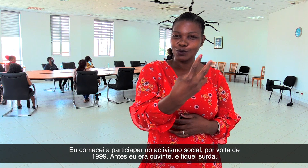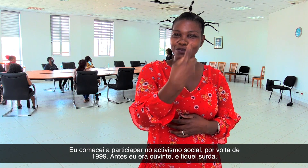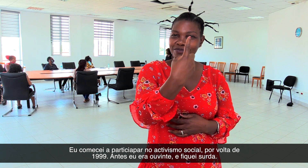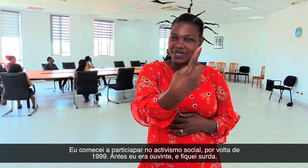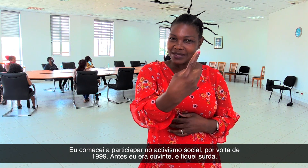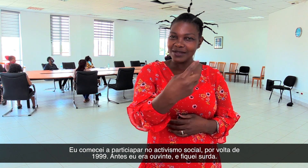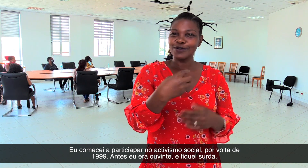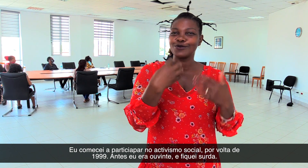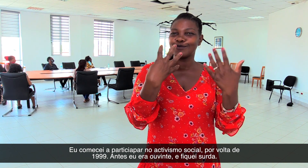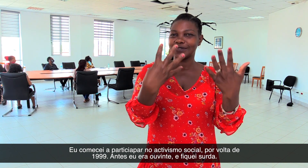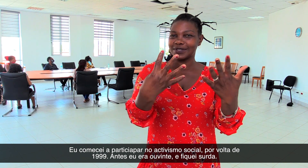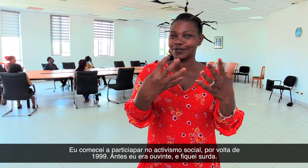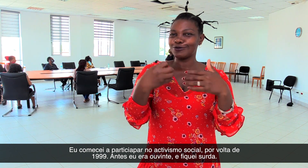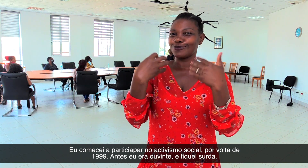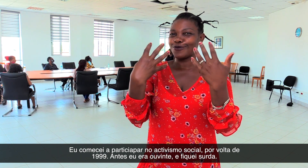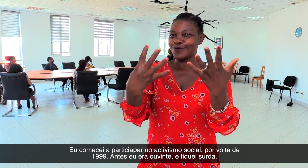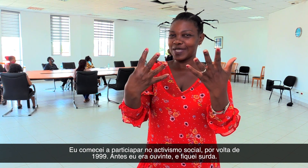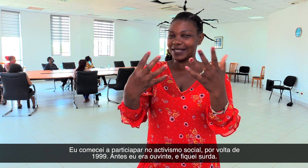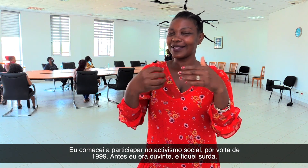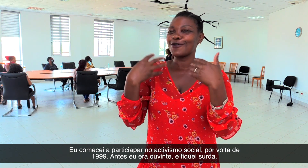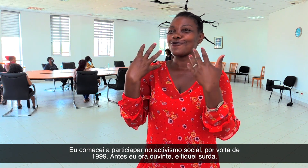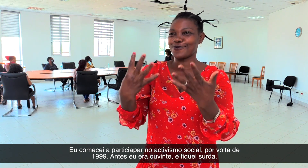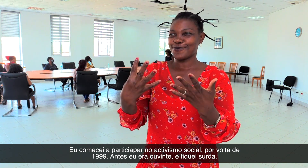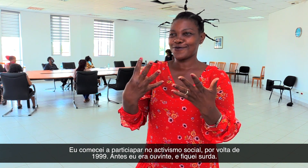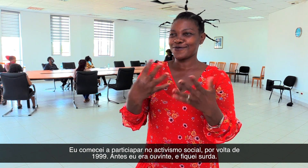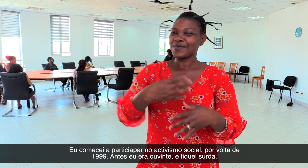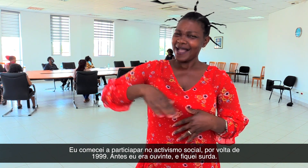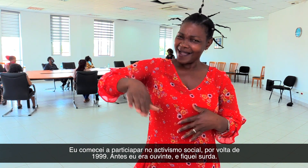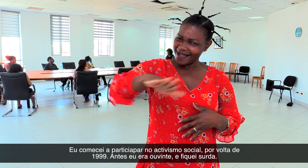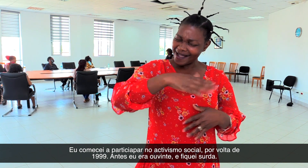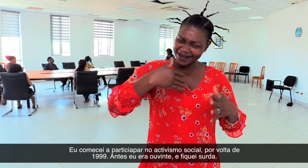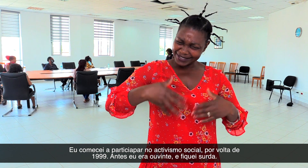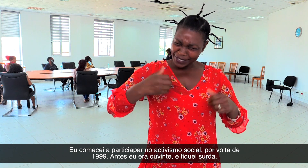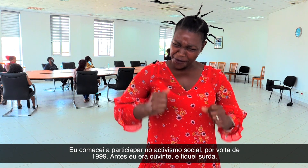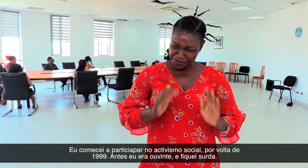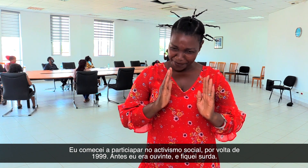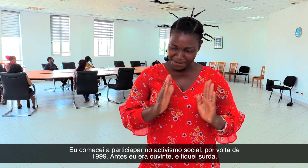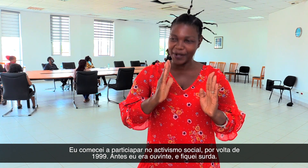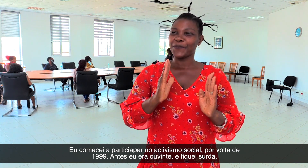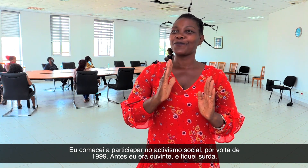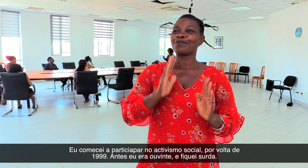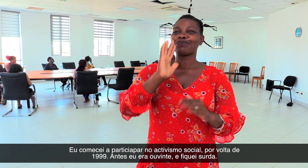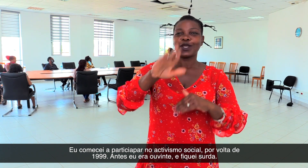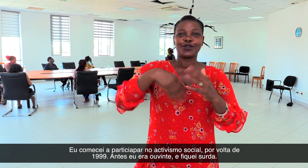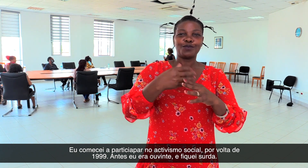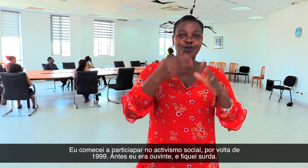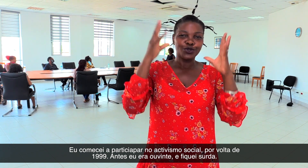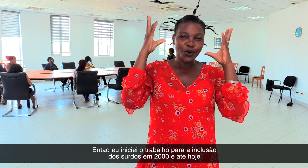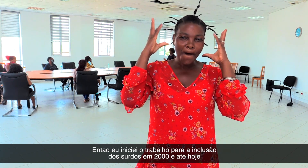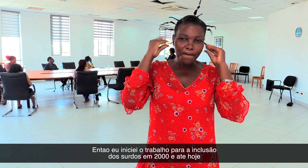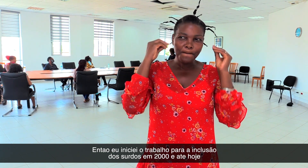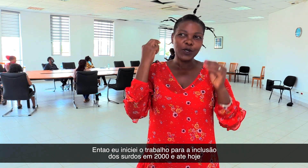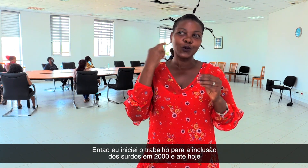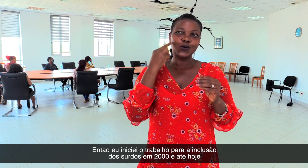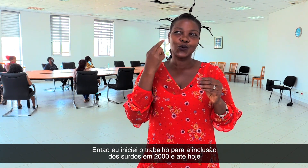Eu comecei a participar no ativismo por volta de 1999. Antes eu era ouvinte e fiquei surda.